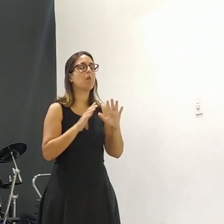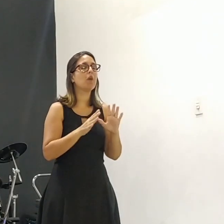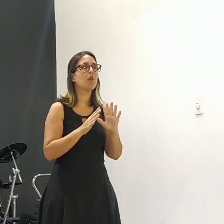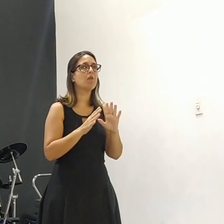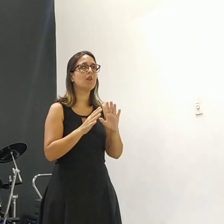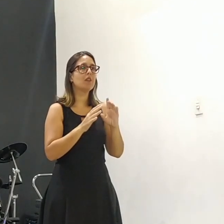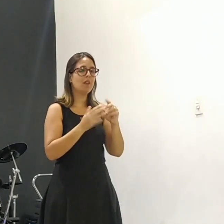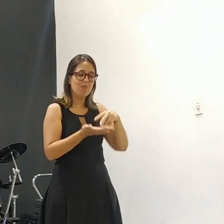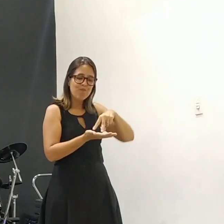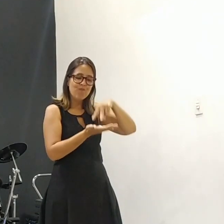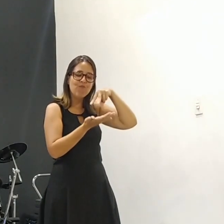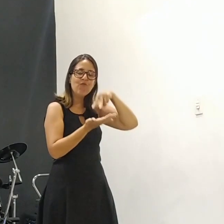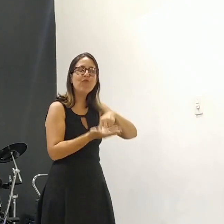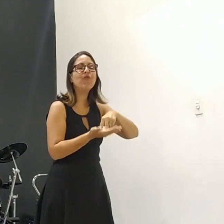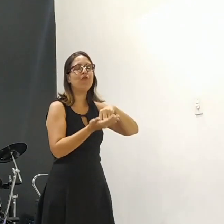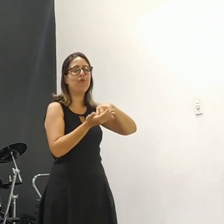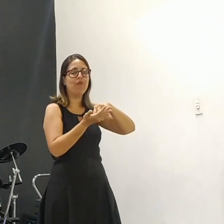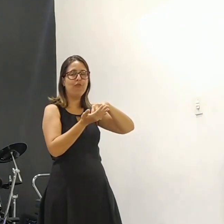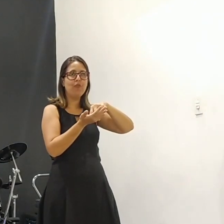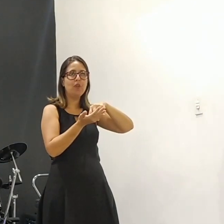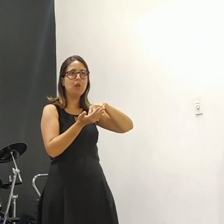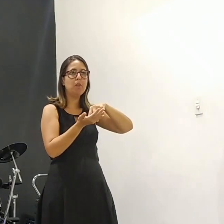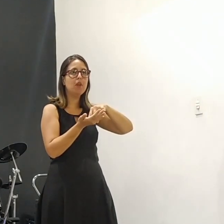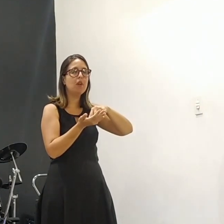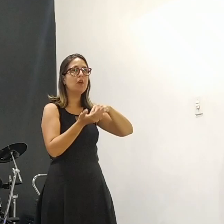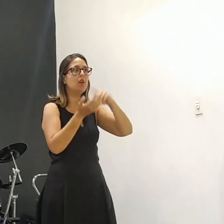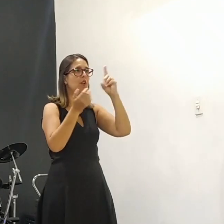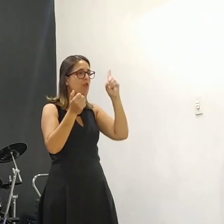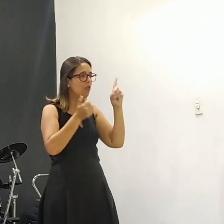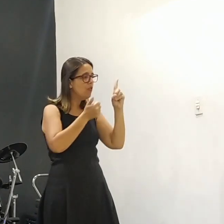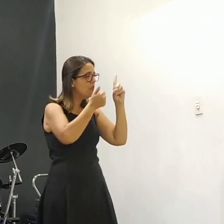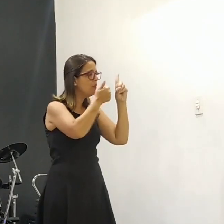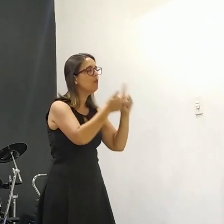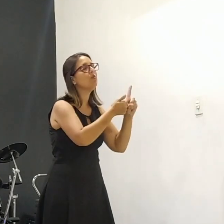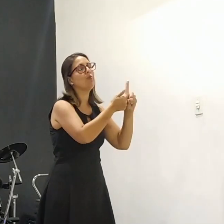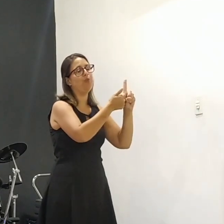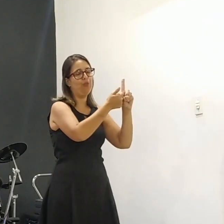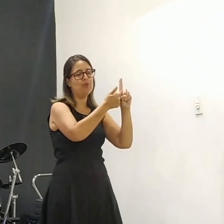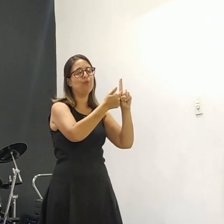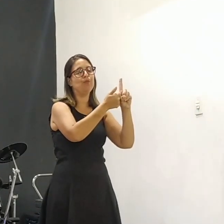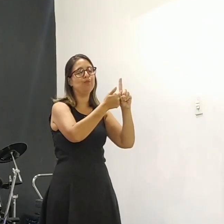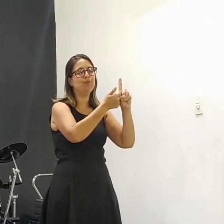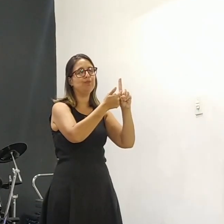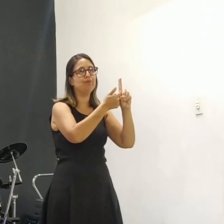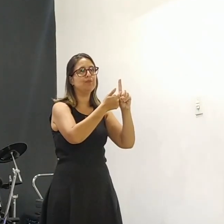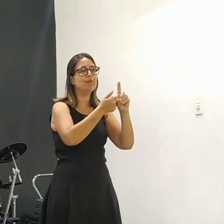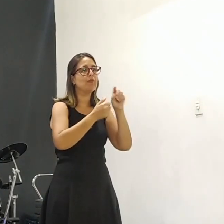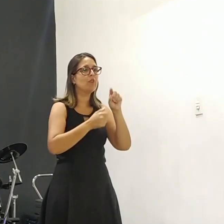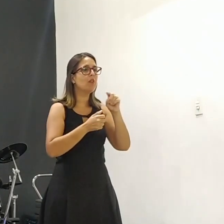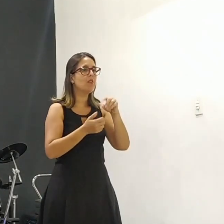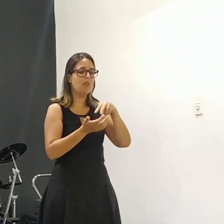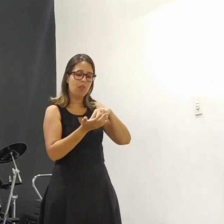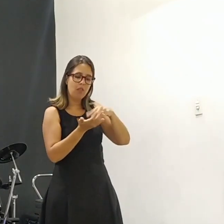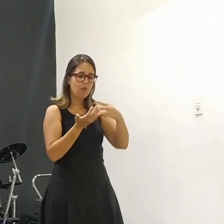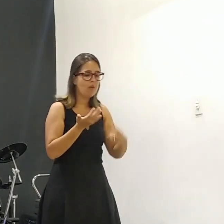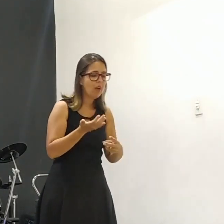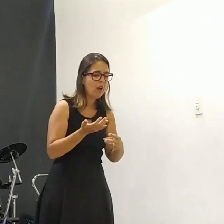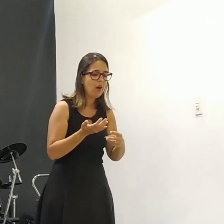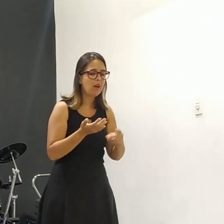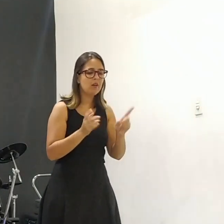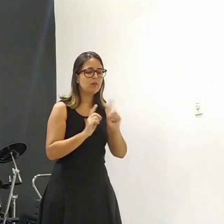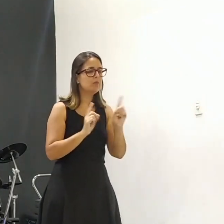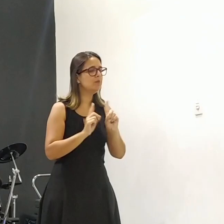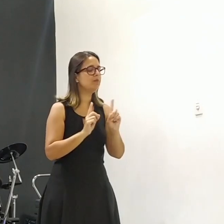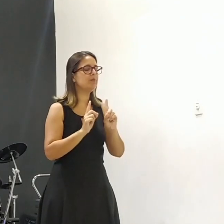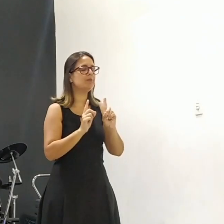plantado junto ao ribeiro de águas, o ribeiro de Deus, as suas folhas não murcham, não caem, e